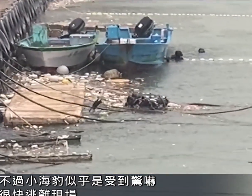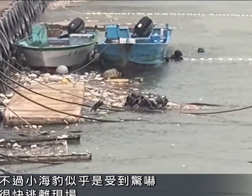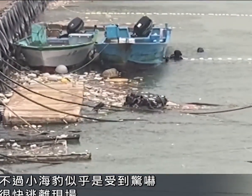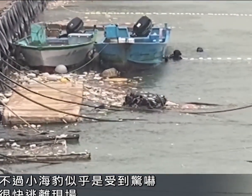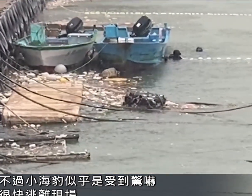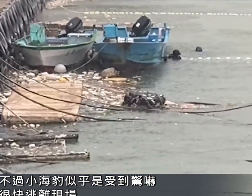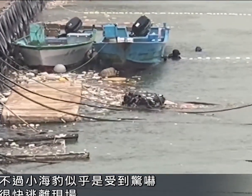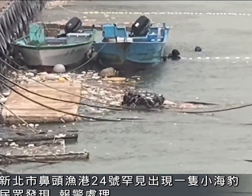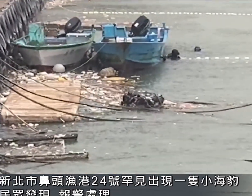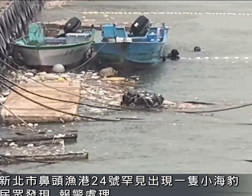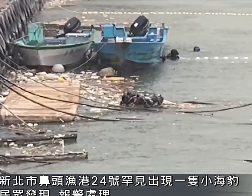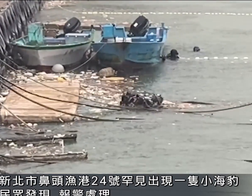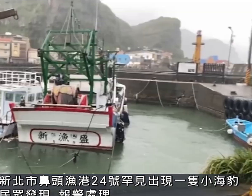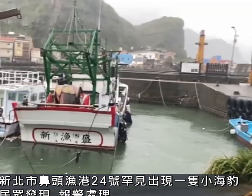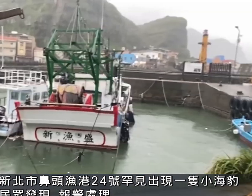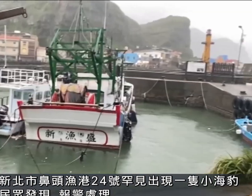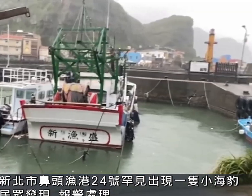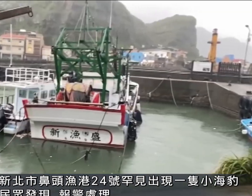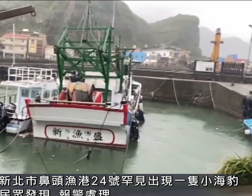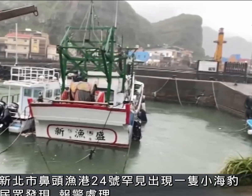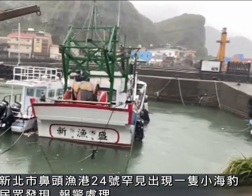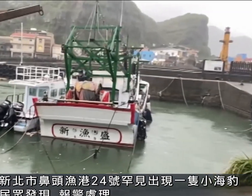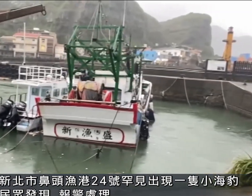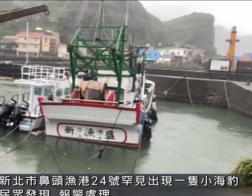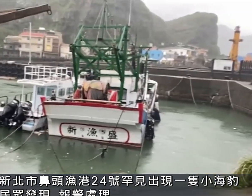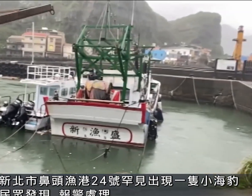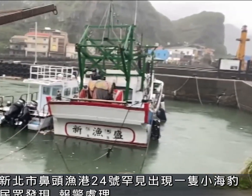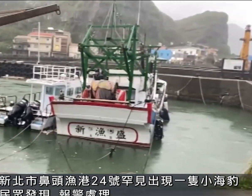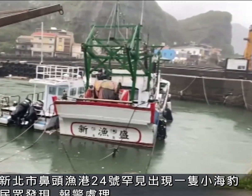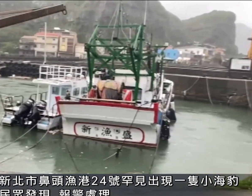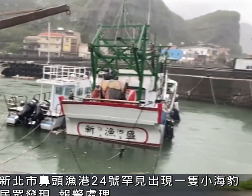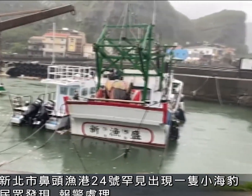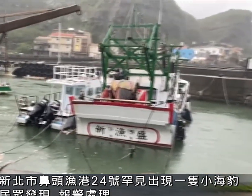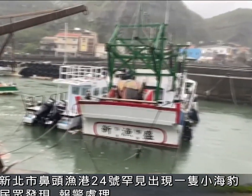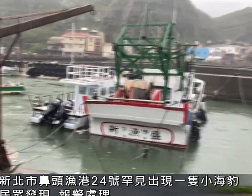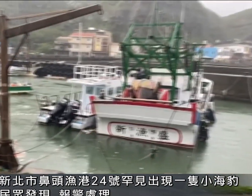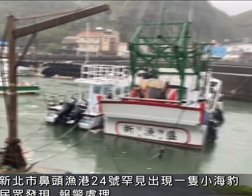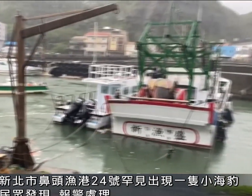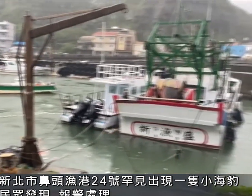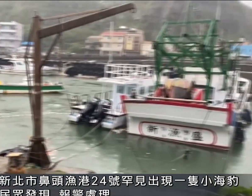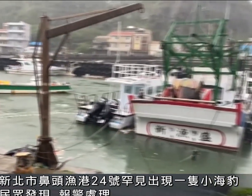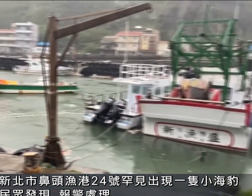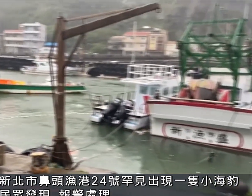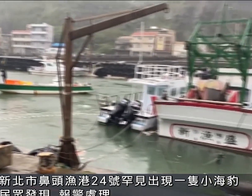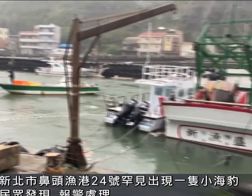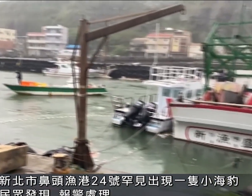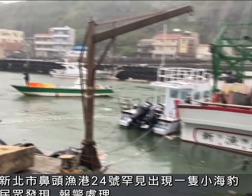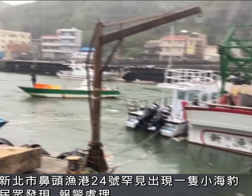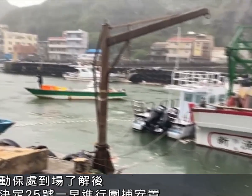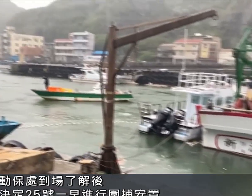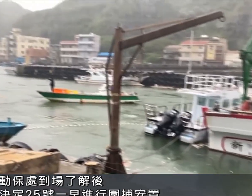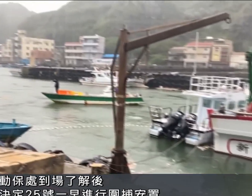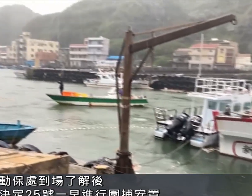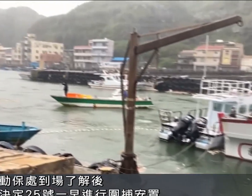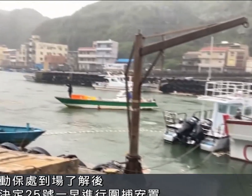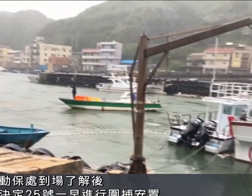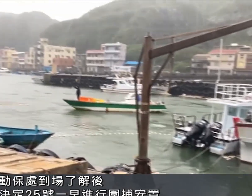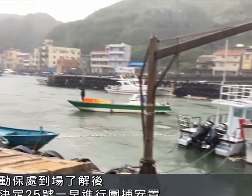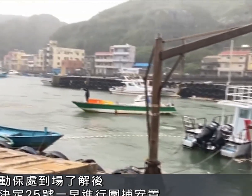逃离现场。新北市的鼻头渔港24号罕见出现一只小海豹，民众发现报警处理，动保处到场了解